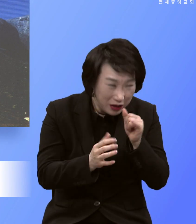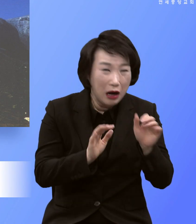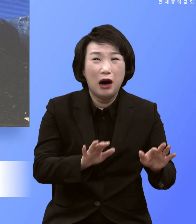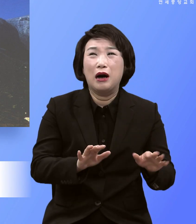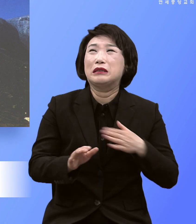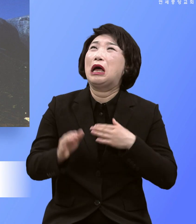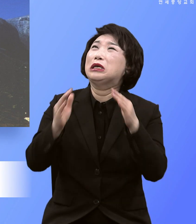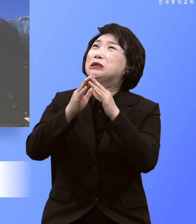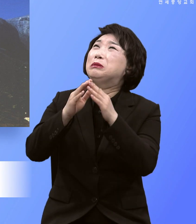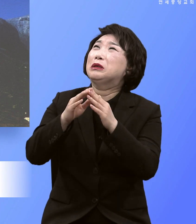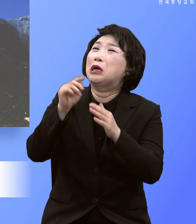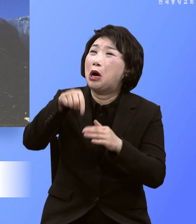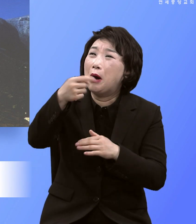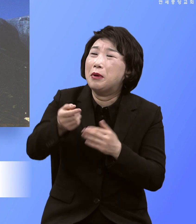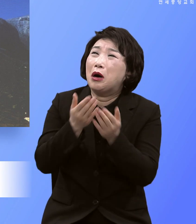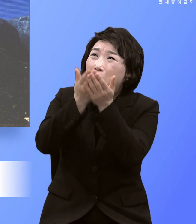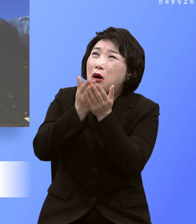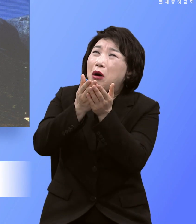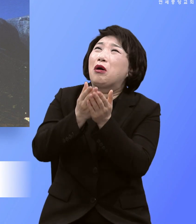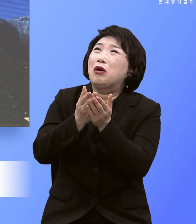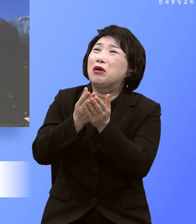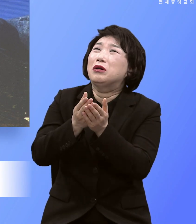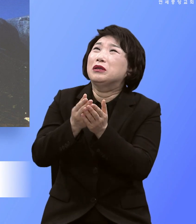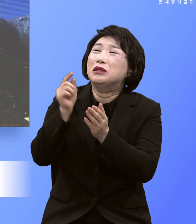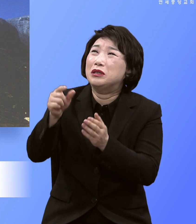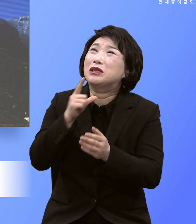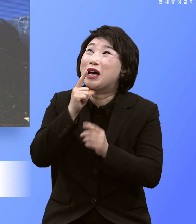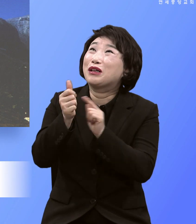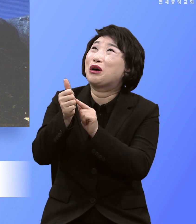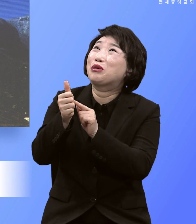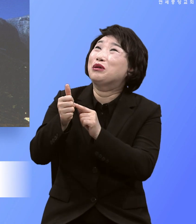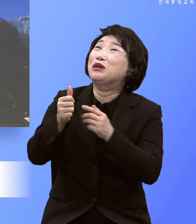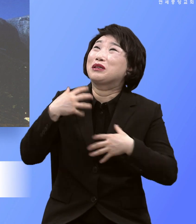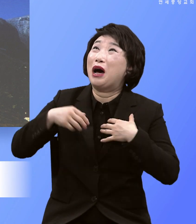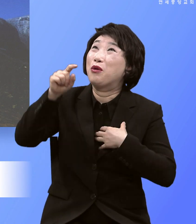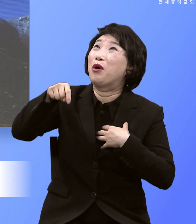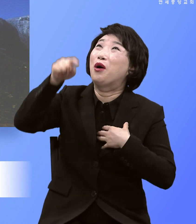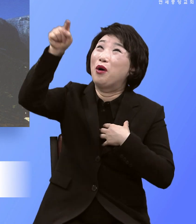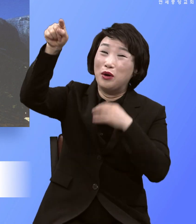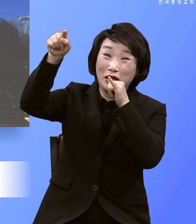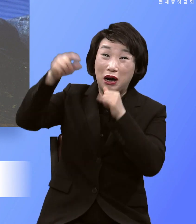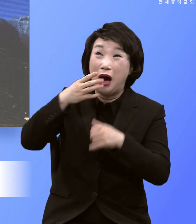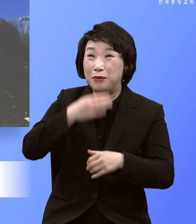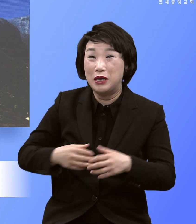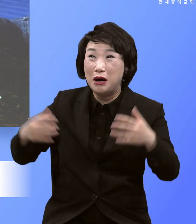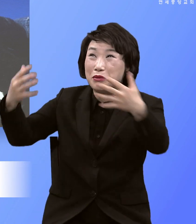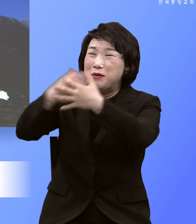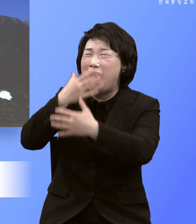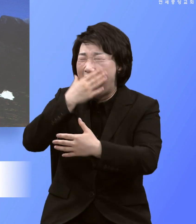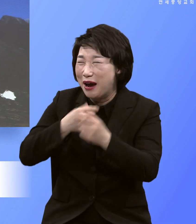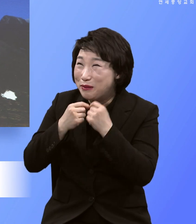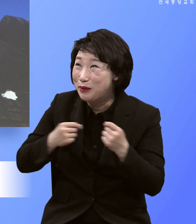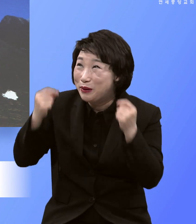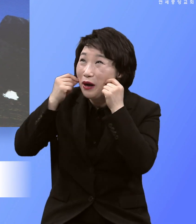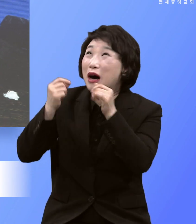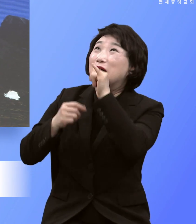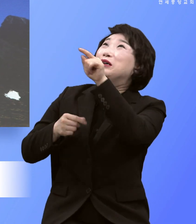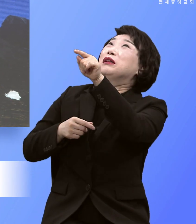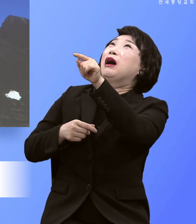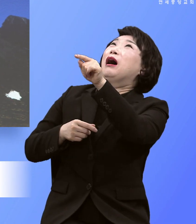우리 집에서 얻어먹던 거지 나사로가 낙원에서 아브라함 품에서